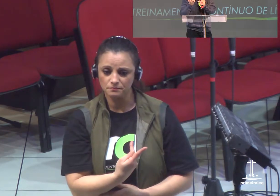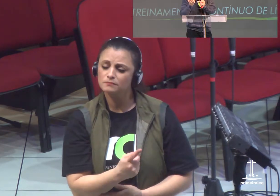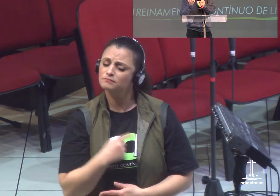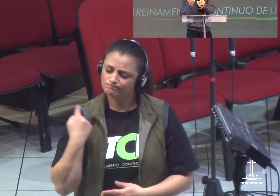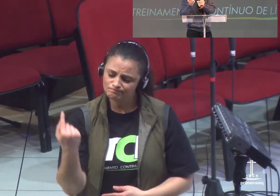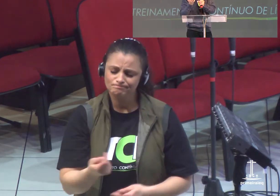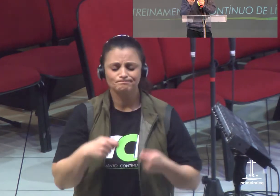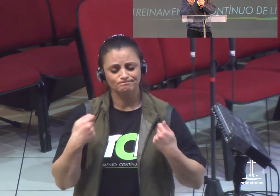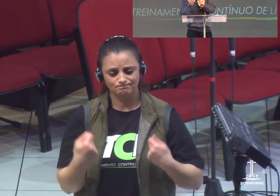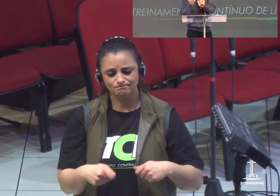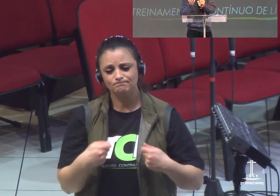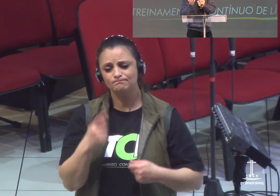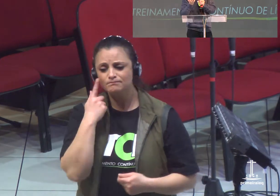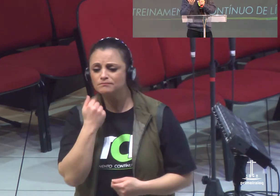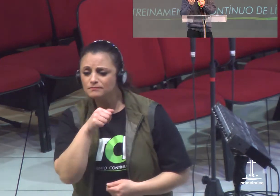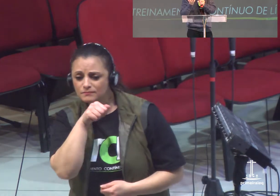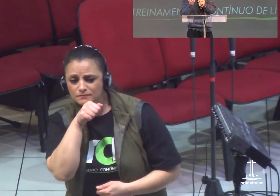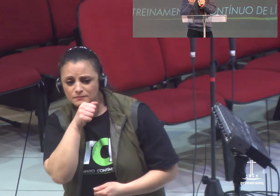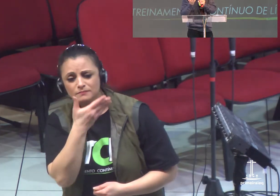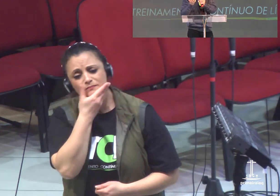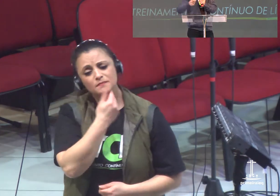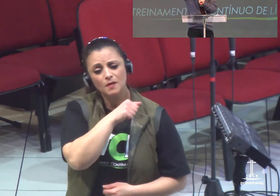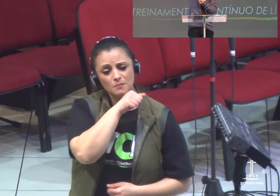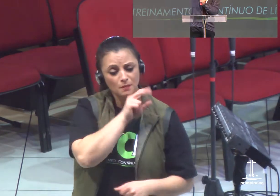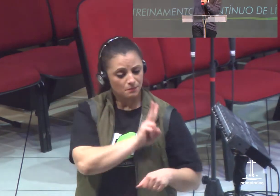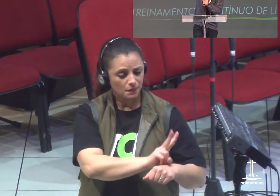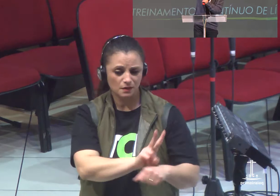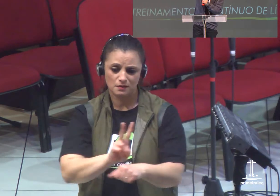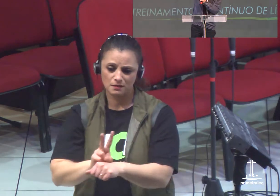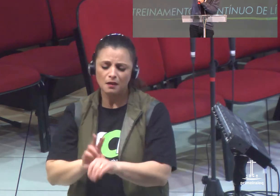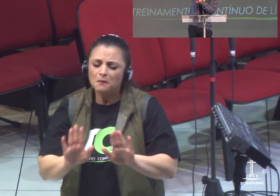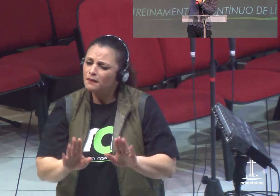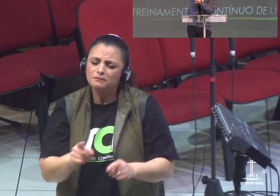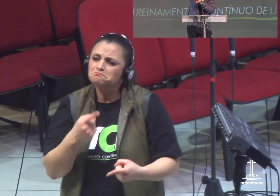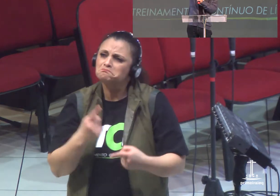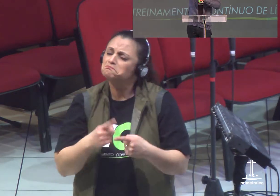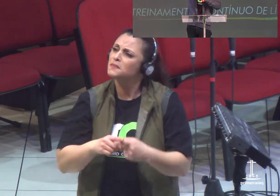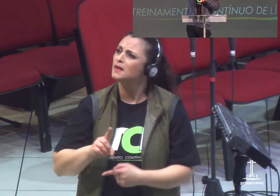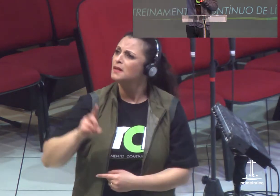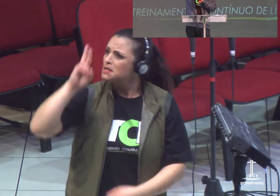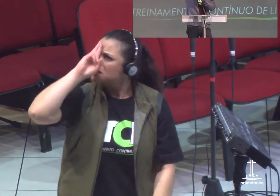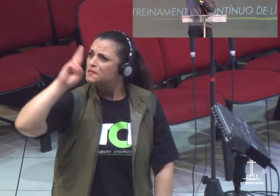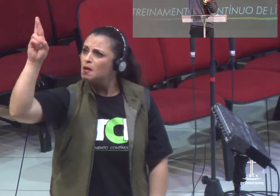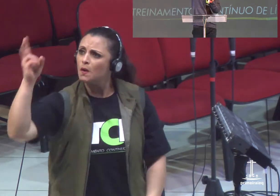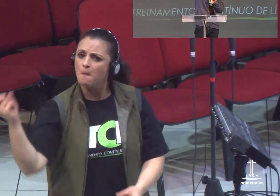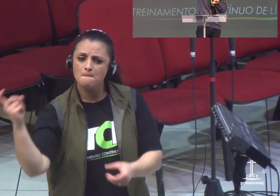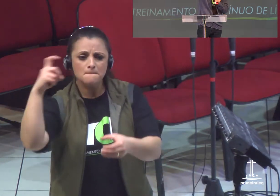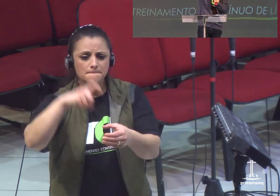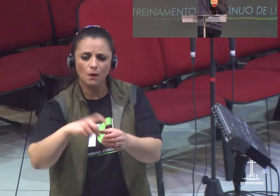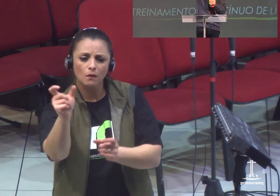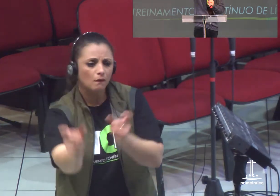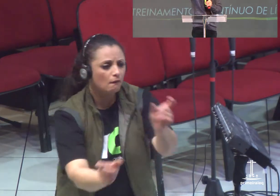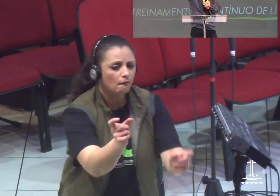Precisamos de pais e mães. Por que o Senhor acrescentava àquela igreja? Porque tinha